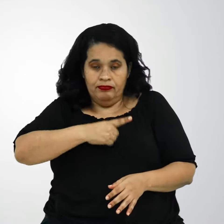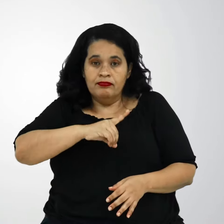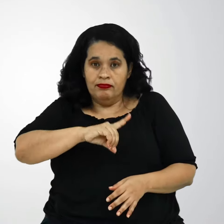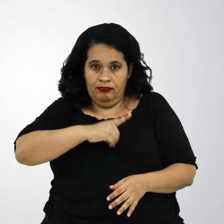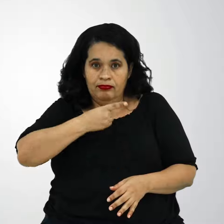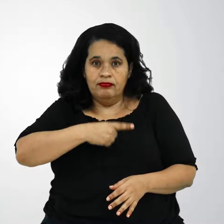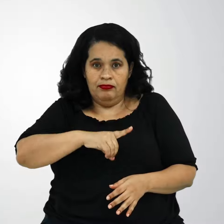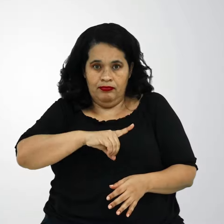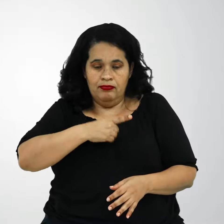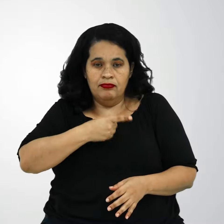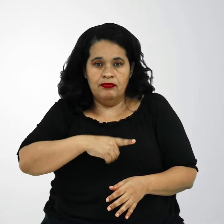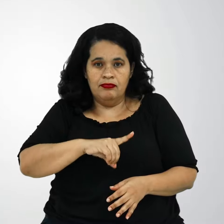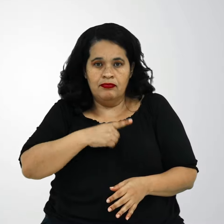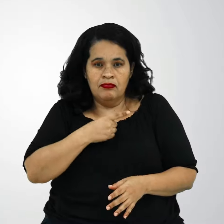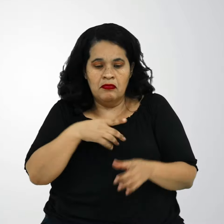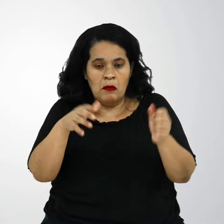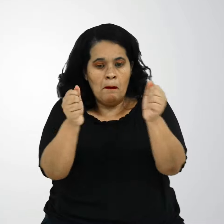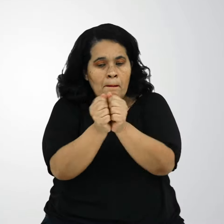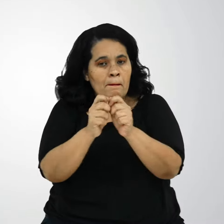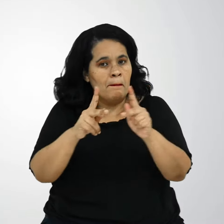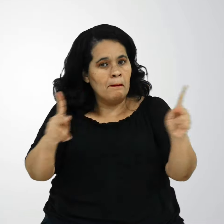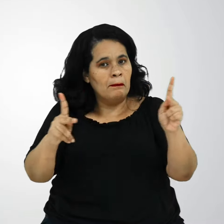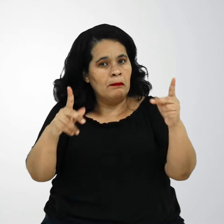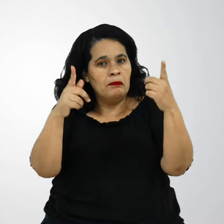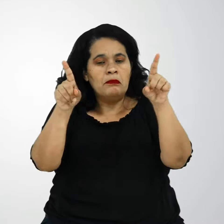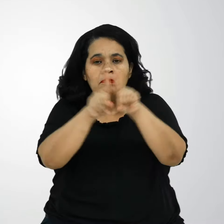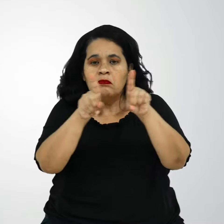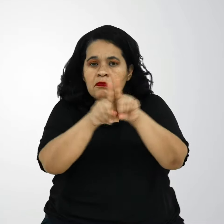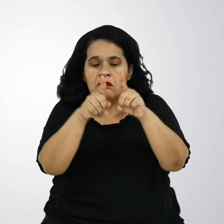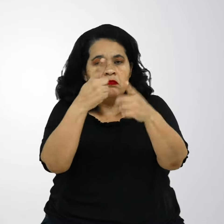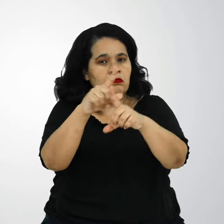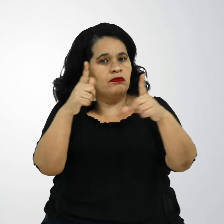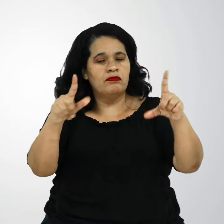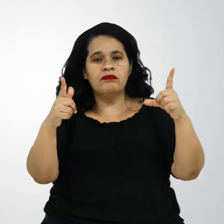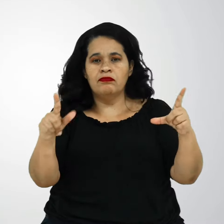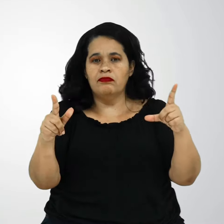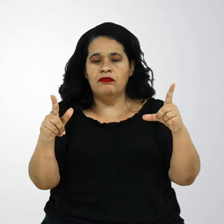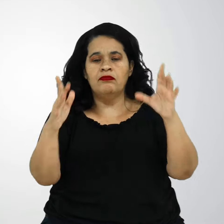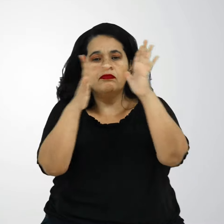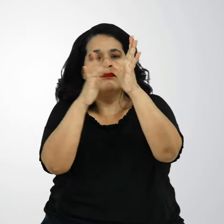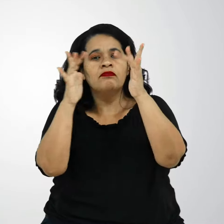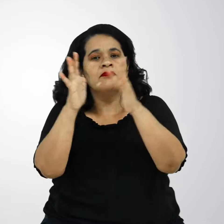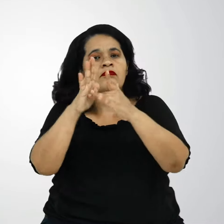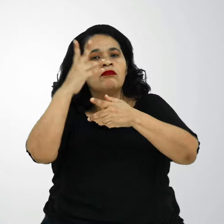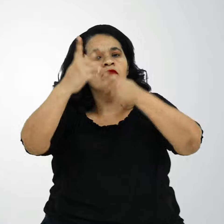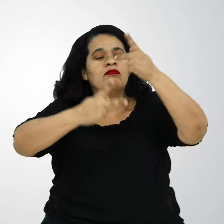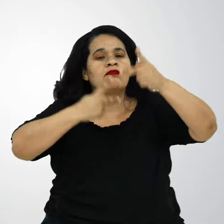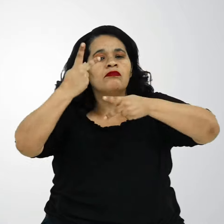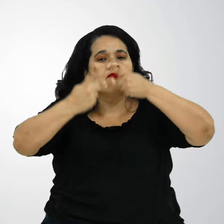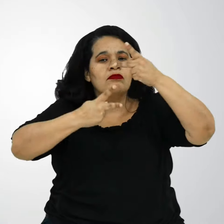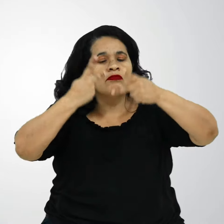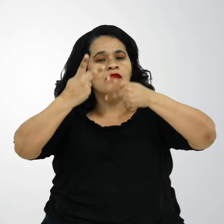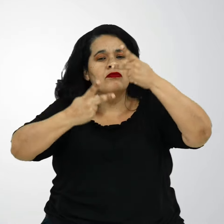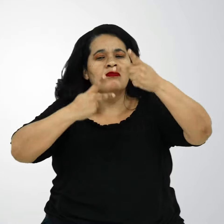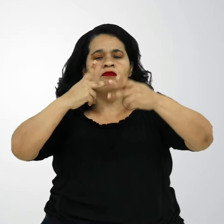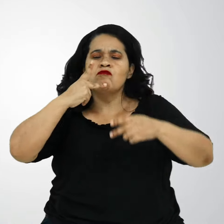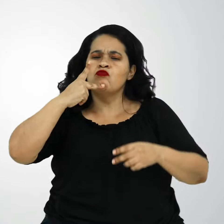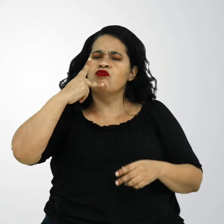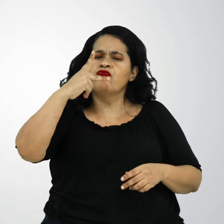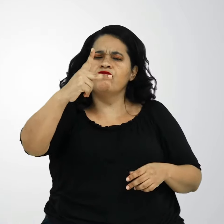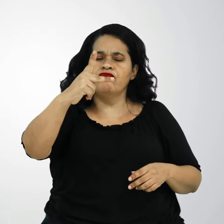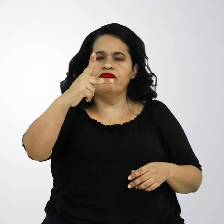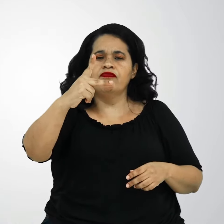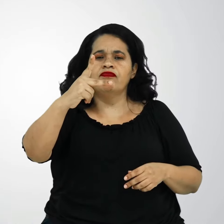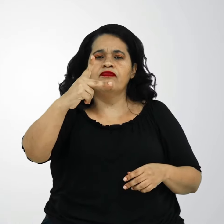no Apocalipse muito menos, e as próprias profecias de Cristo, quando ele fala sobre o sermão profético, ele vai falar